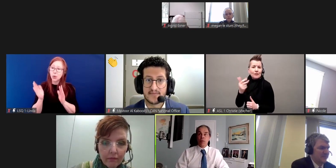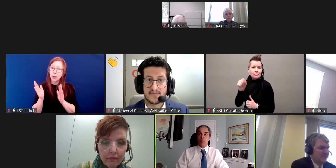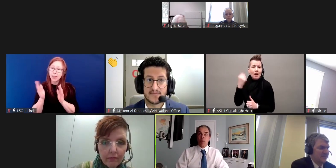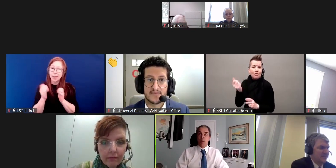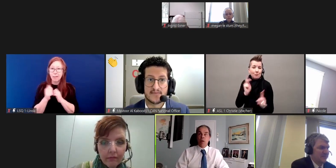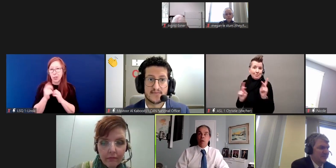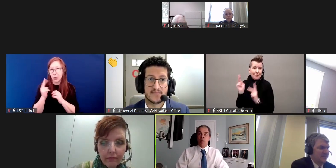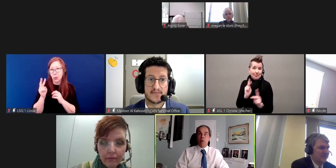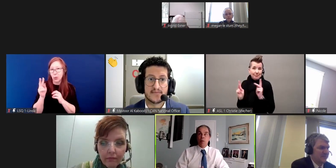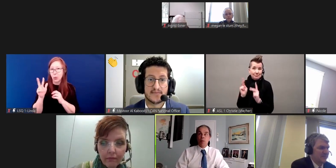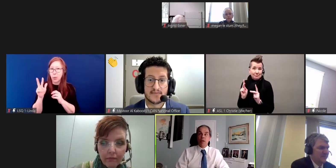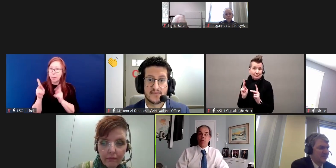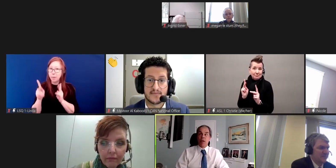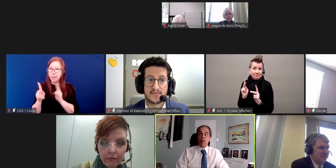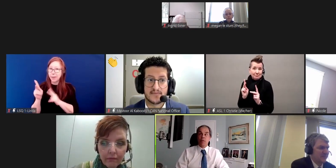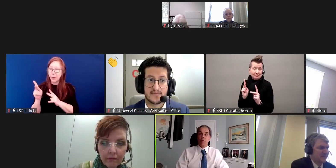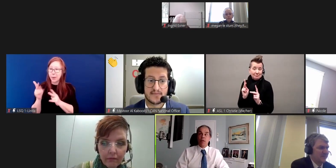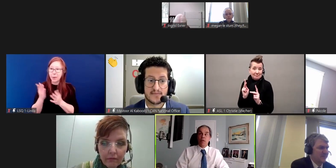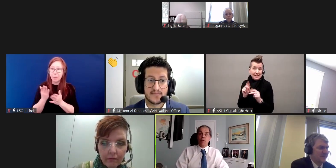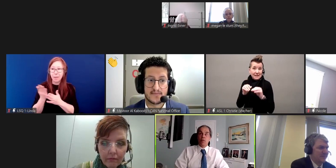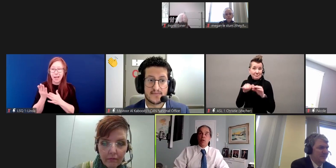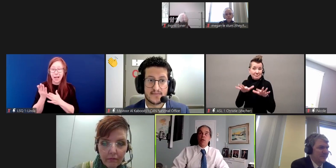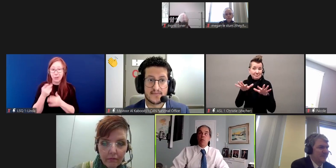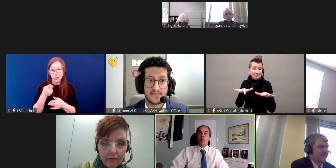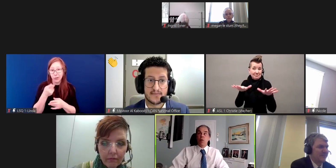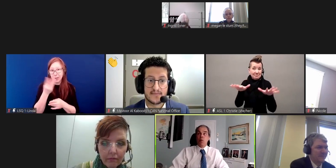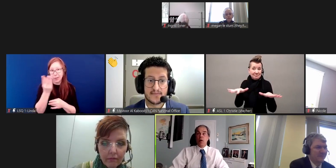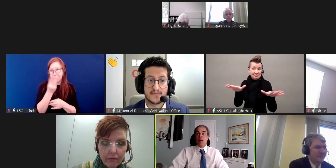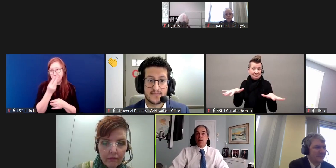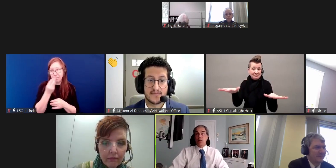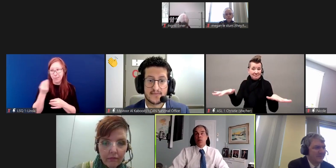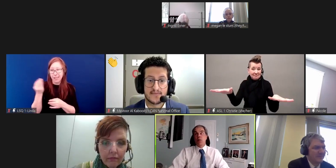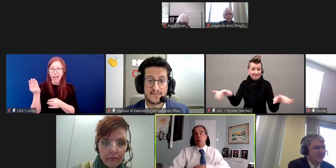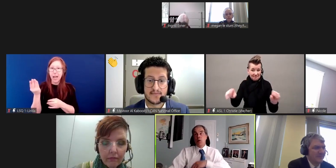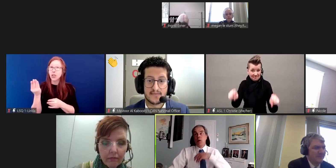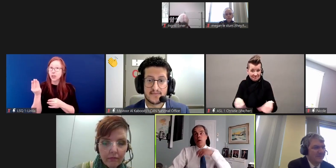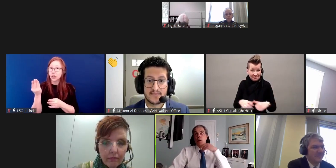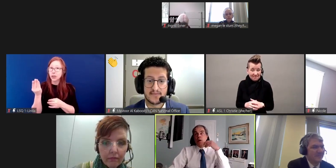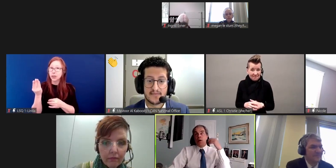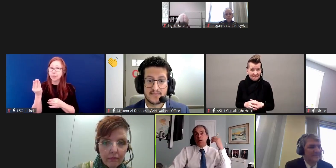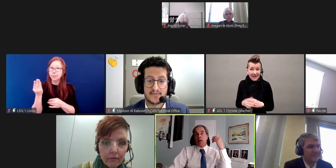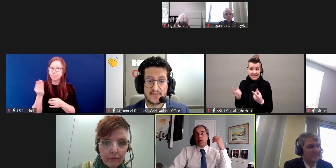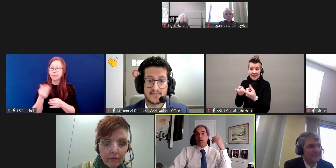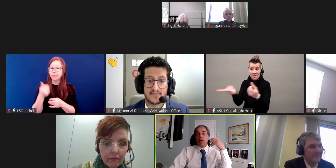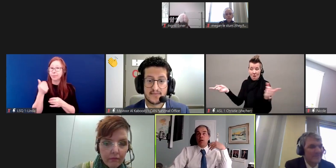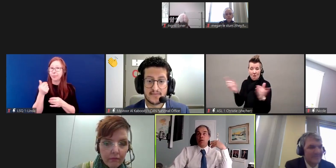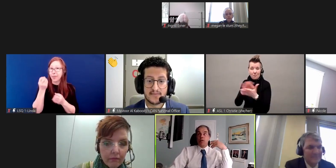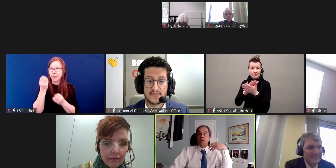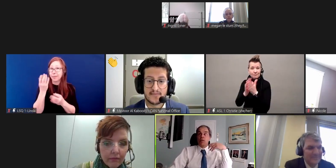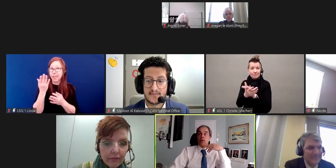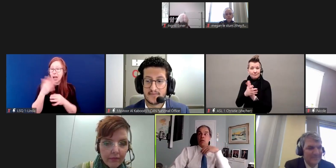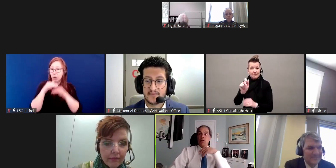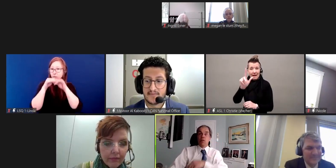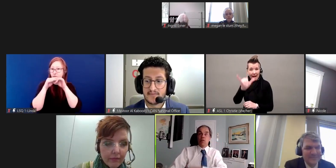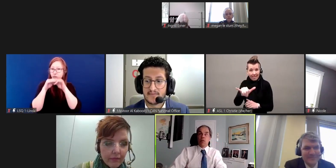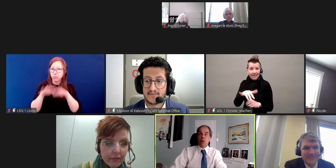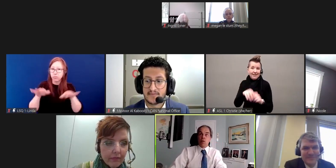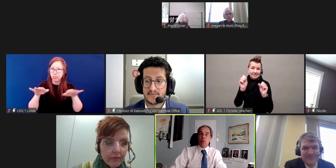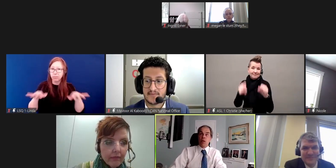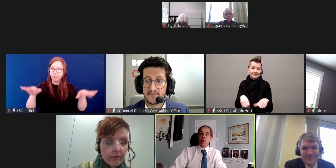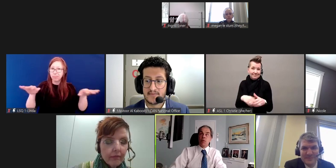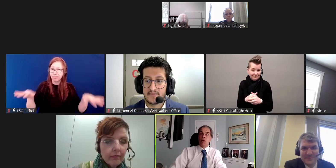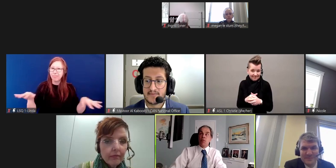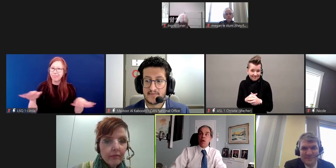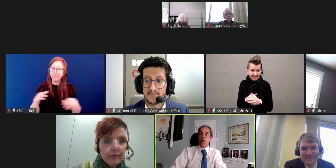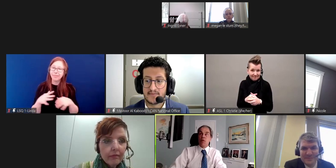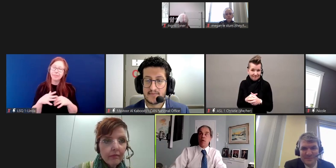de partager le message pour qu'il y ait un effet exponentiel, pour qu'on ait de plus en